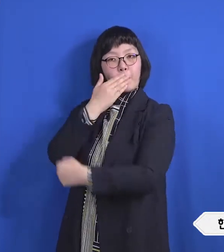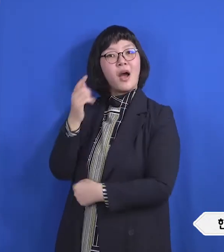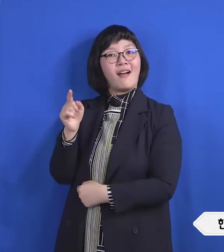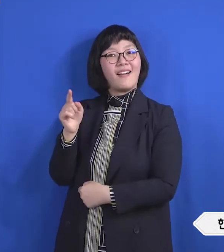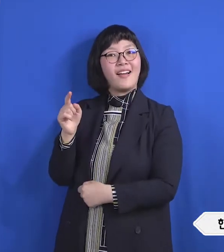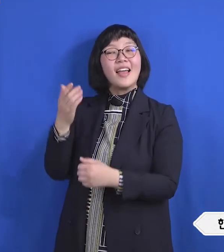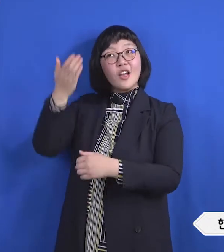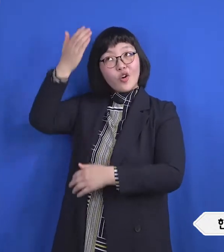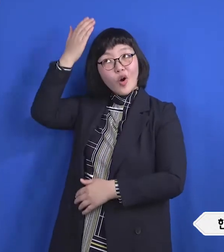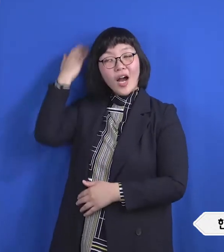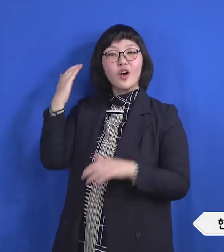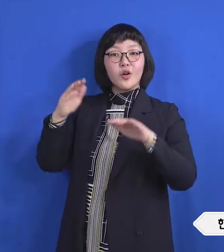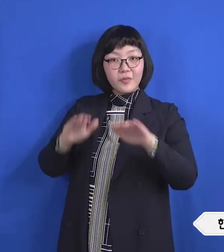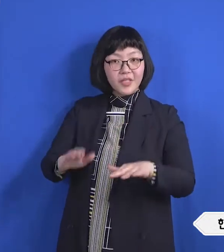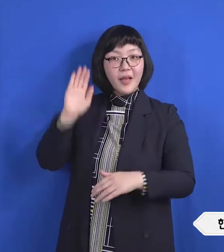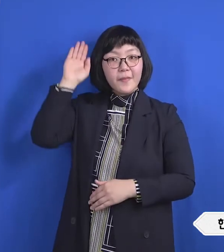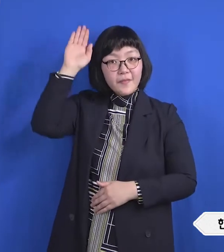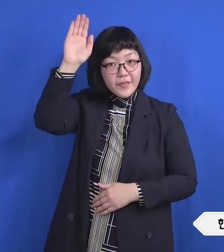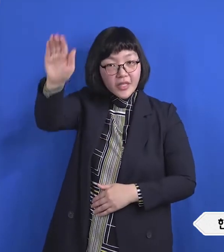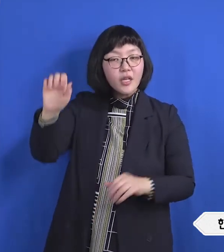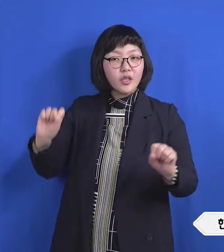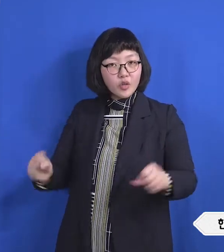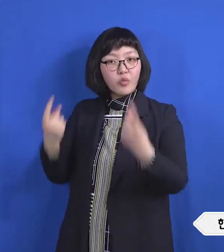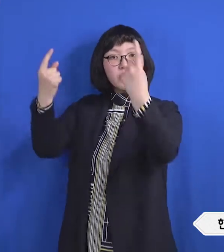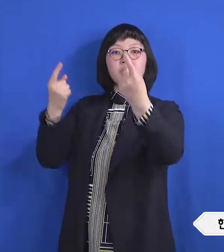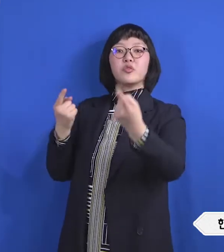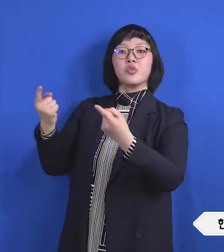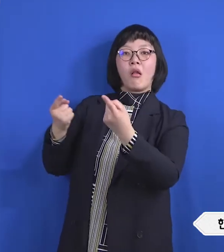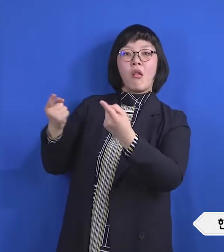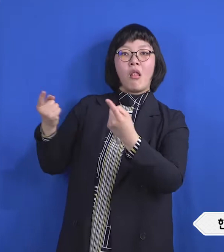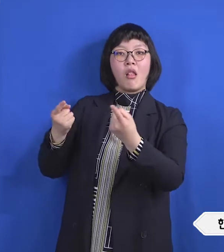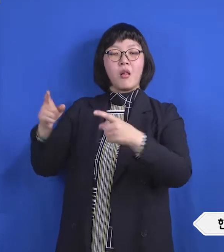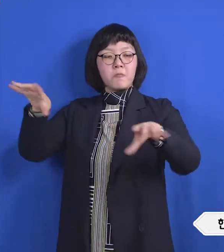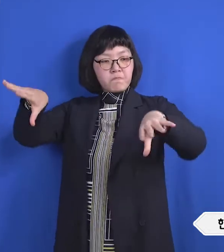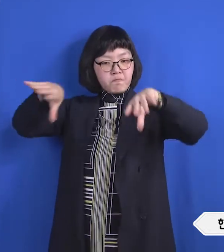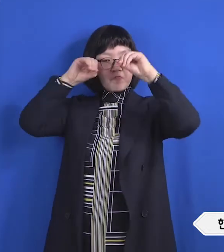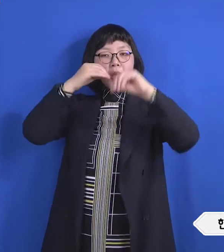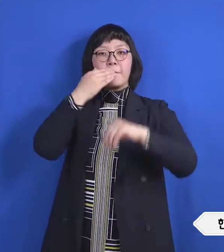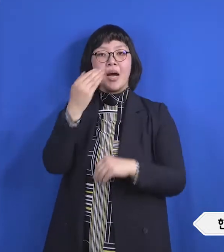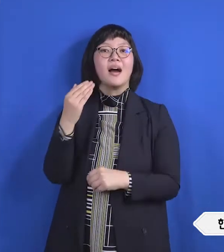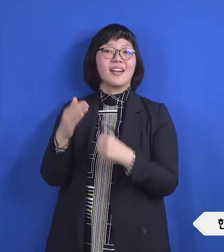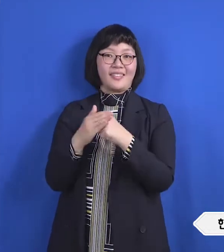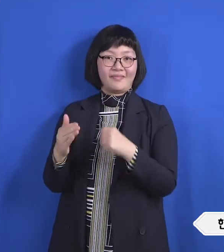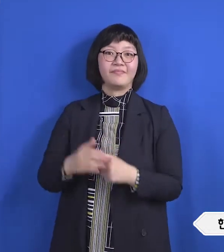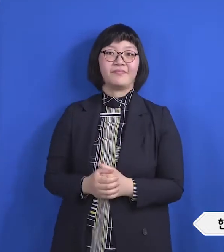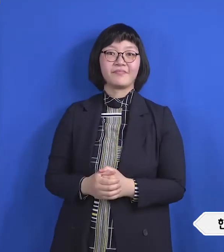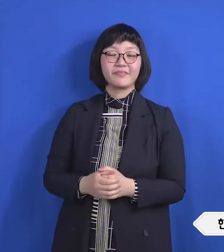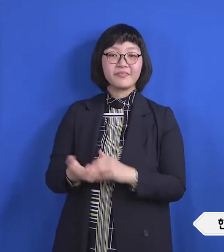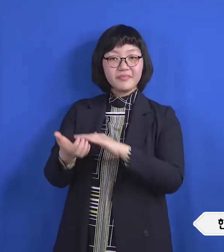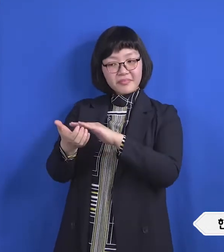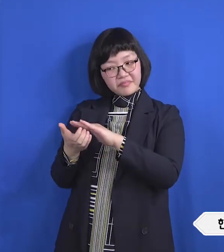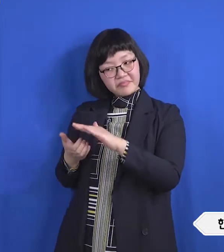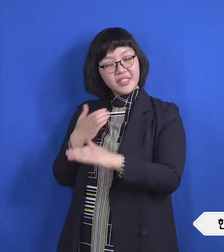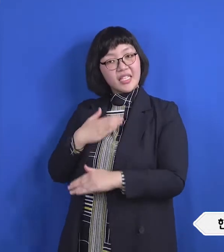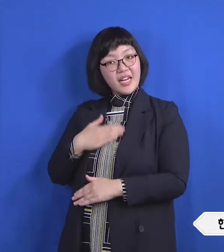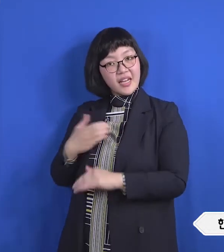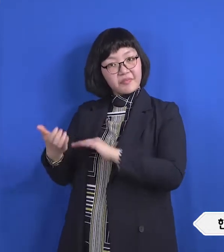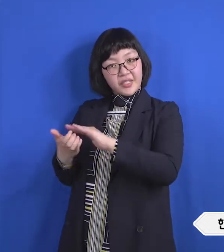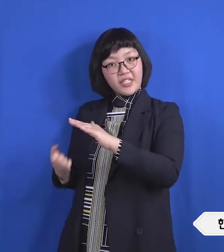과거, 현재, 미래를 동시에 계시고 동시에 보고 계시기 때문입니다. 예정이라는 것이 그런